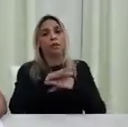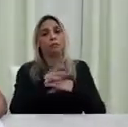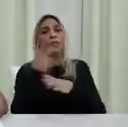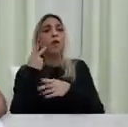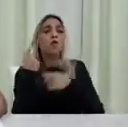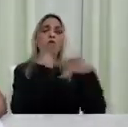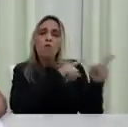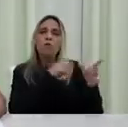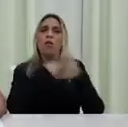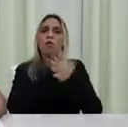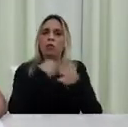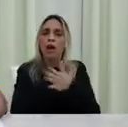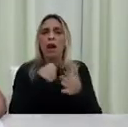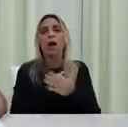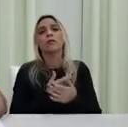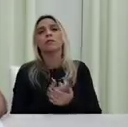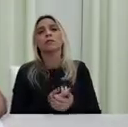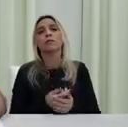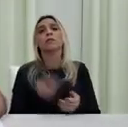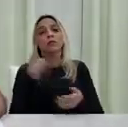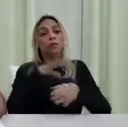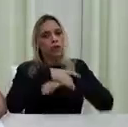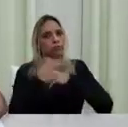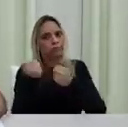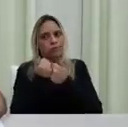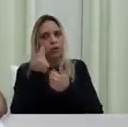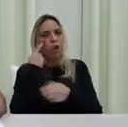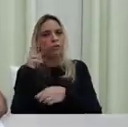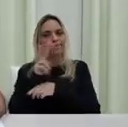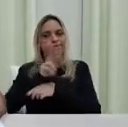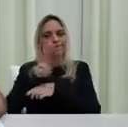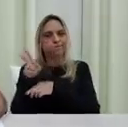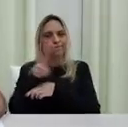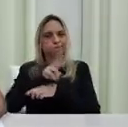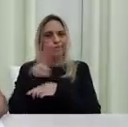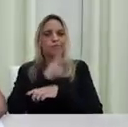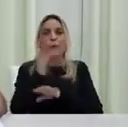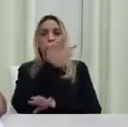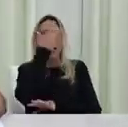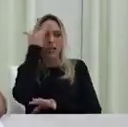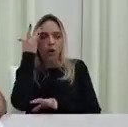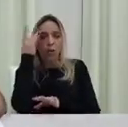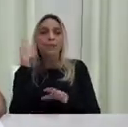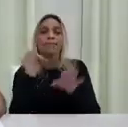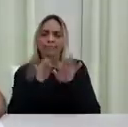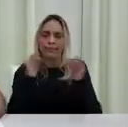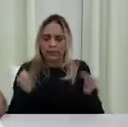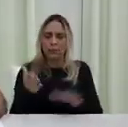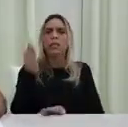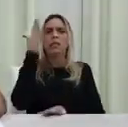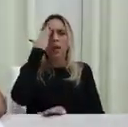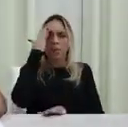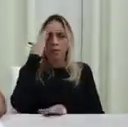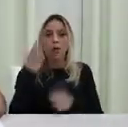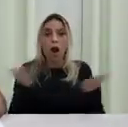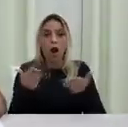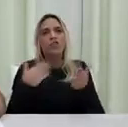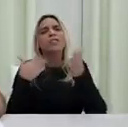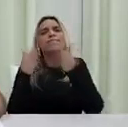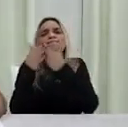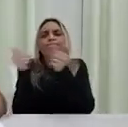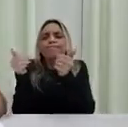no Brasil. Seguro-defesa está no nosso radar. São pessoas humildes que foram cooptadas, sabemos disso, a gente apela